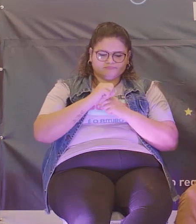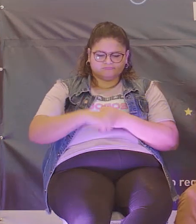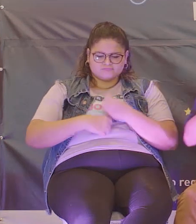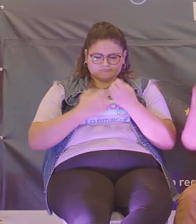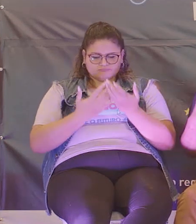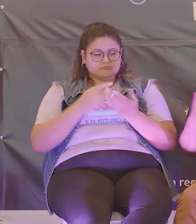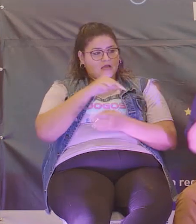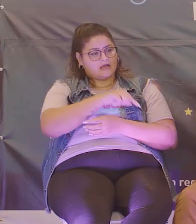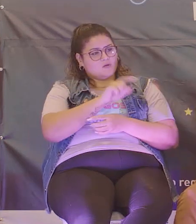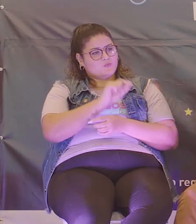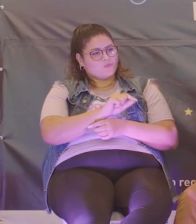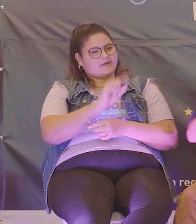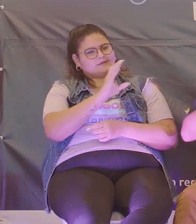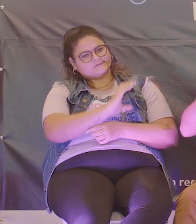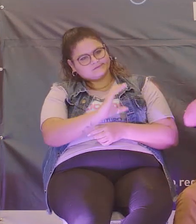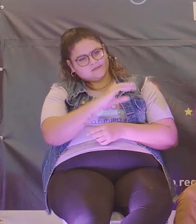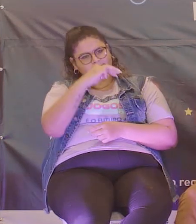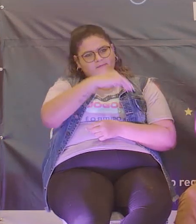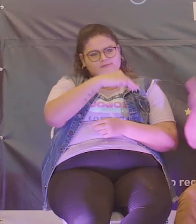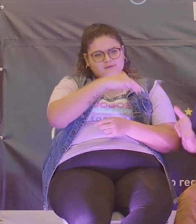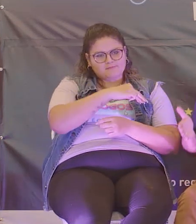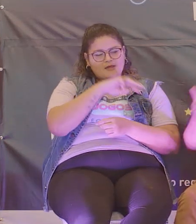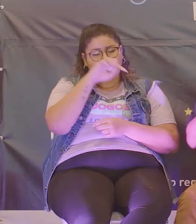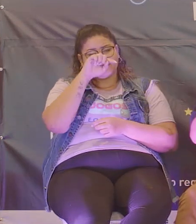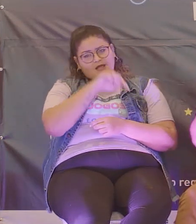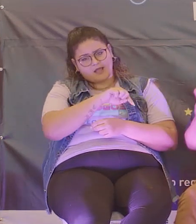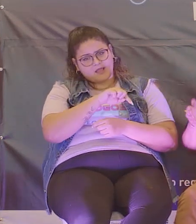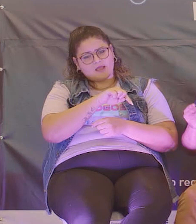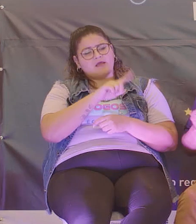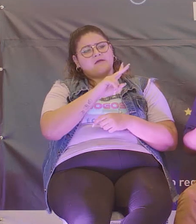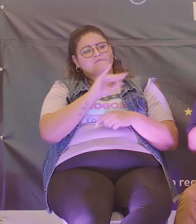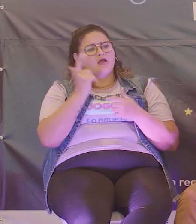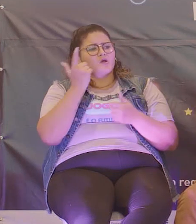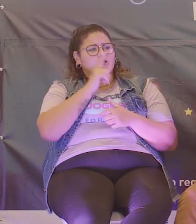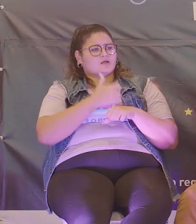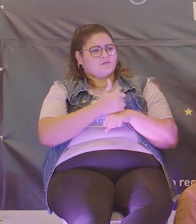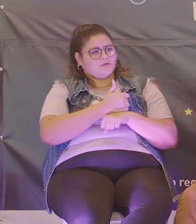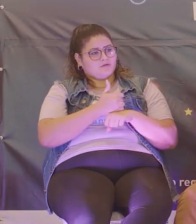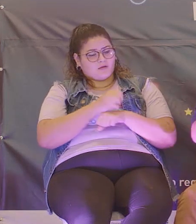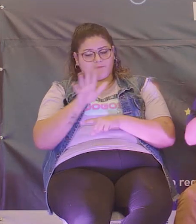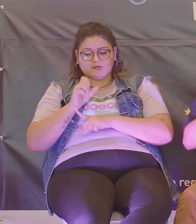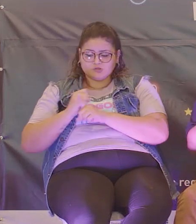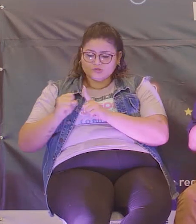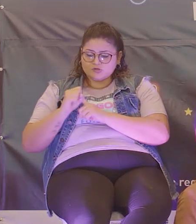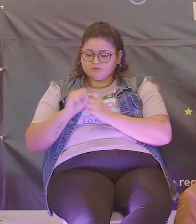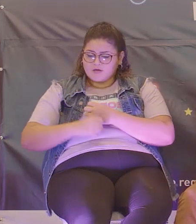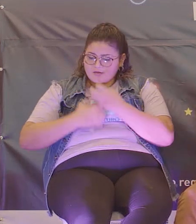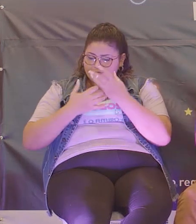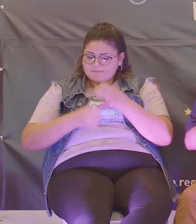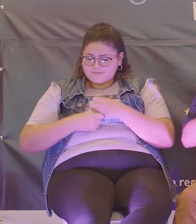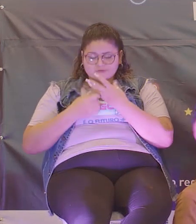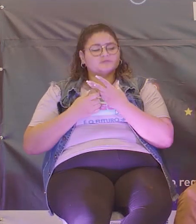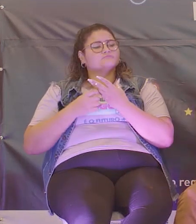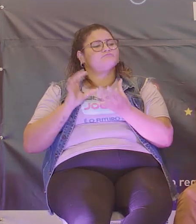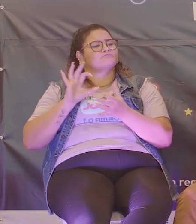física, esse tipo de coisa que normalmente a gente entende que isso vai te levar a uma profissão. Mas a socioemotiva traz muito como inteligência social,